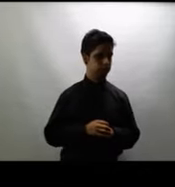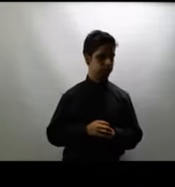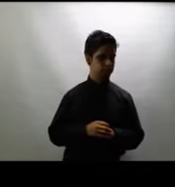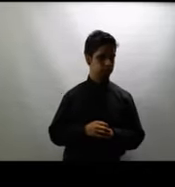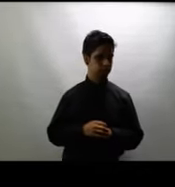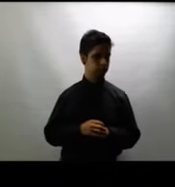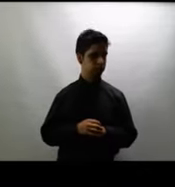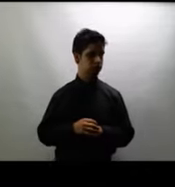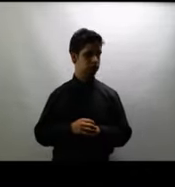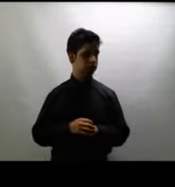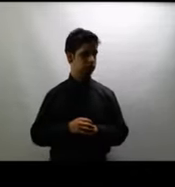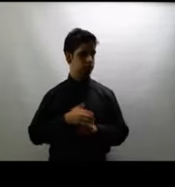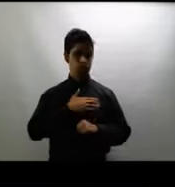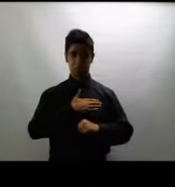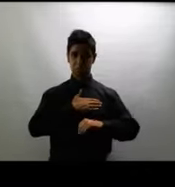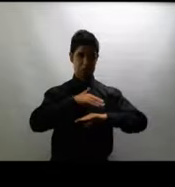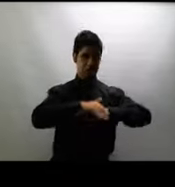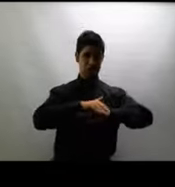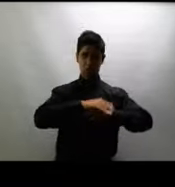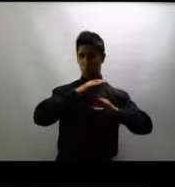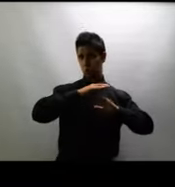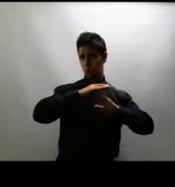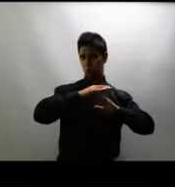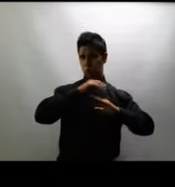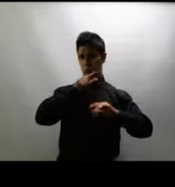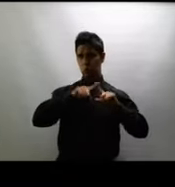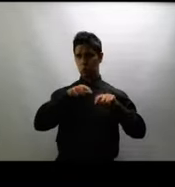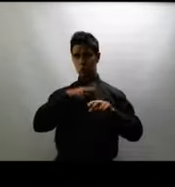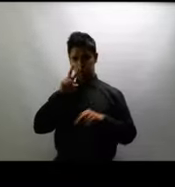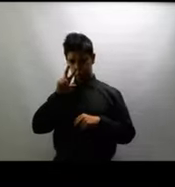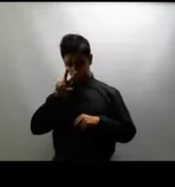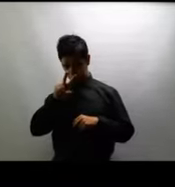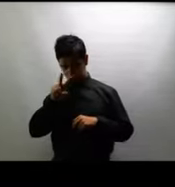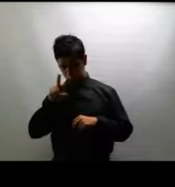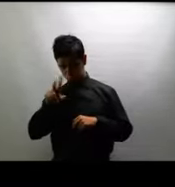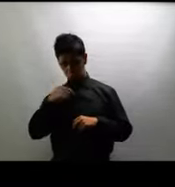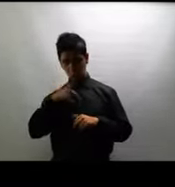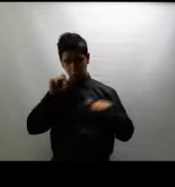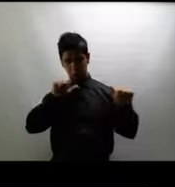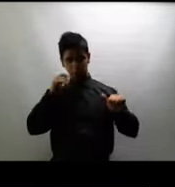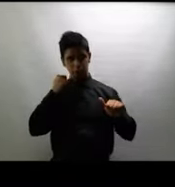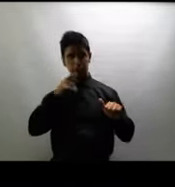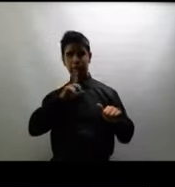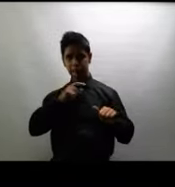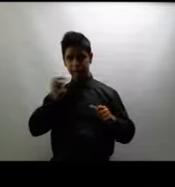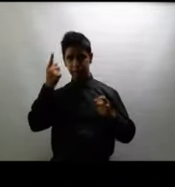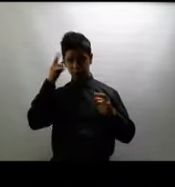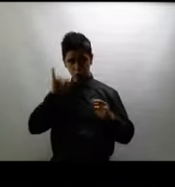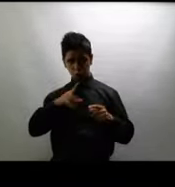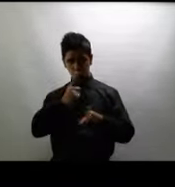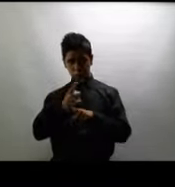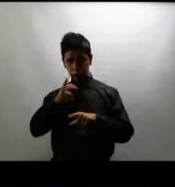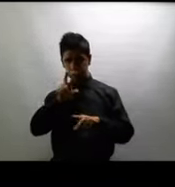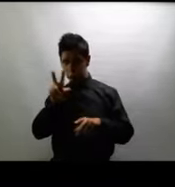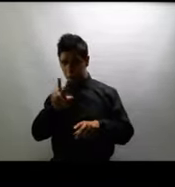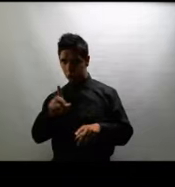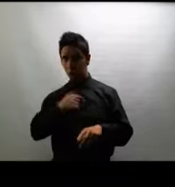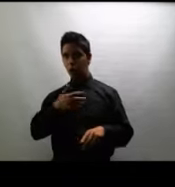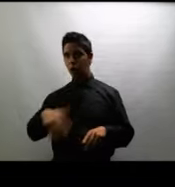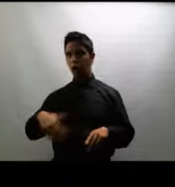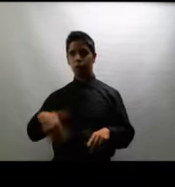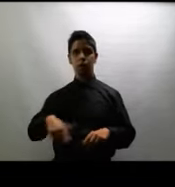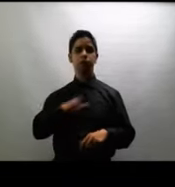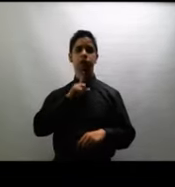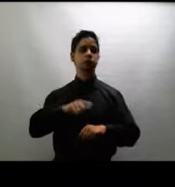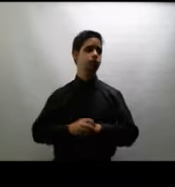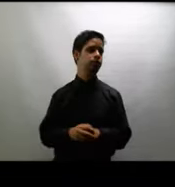mi inglés no es que sea el mejor, pero yo dudé si yo lo estaba entendiendo bien. Es que oye, cualquiera se lo bien. Idea, porque es que... Bueno,